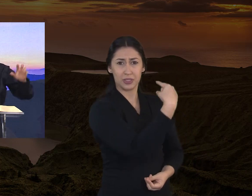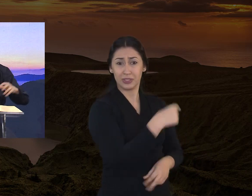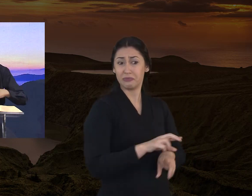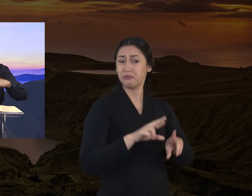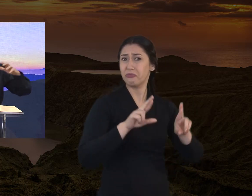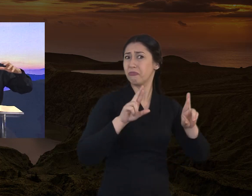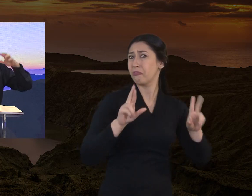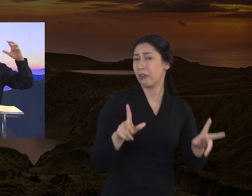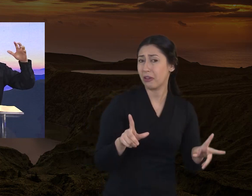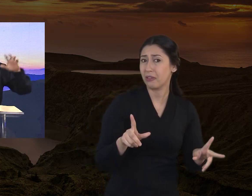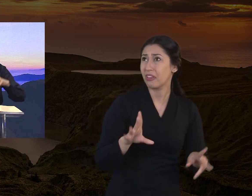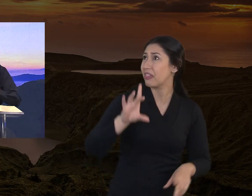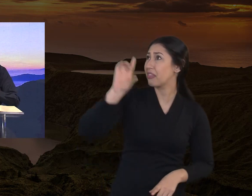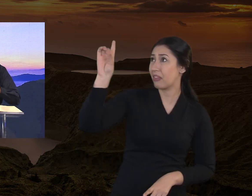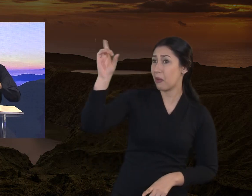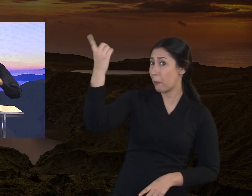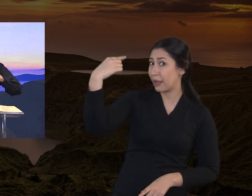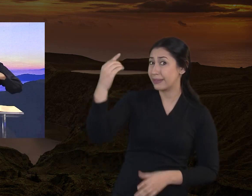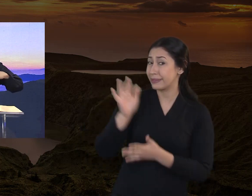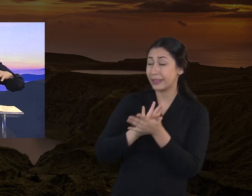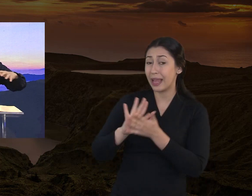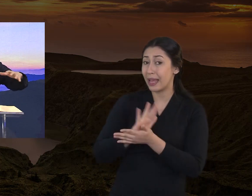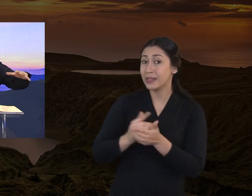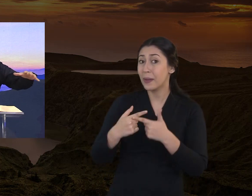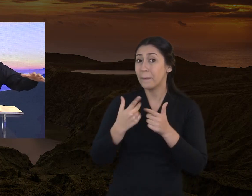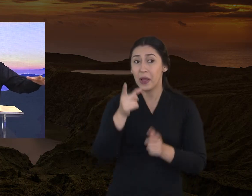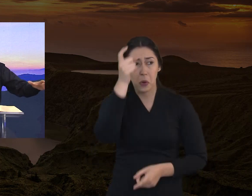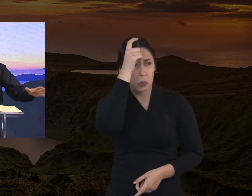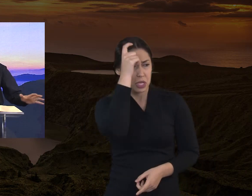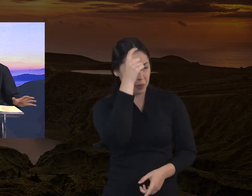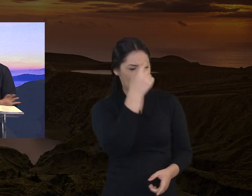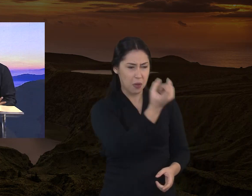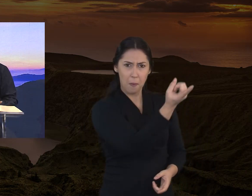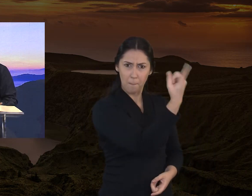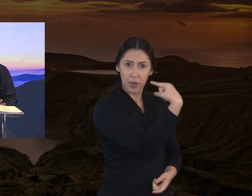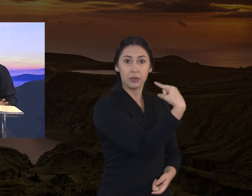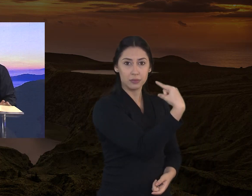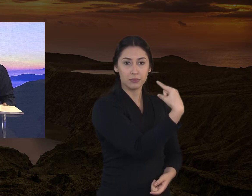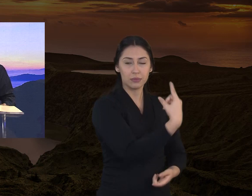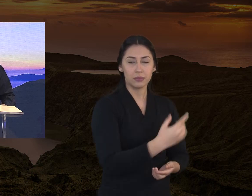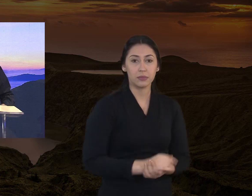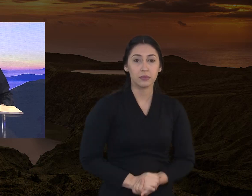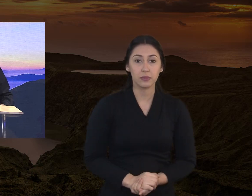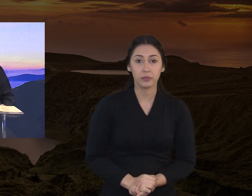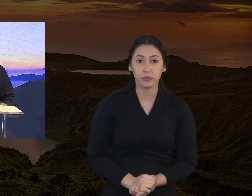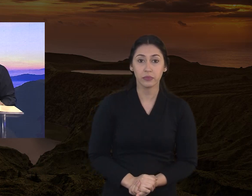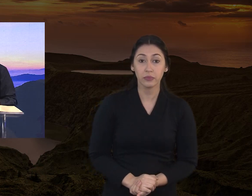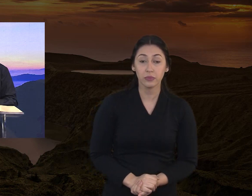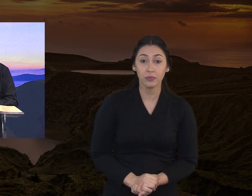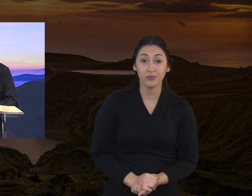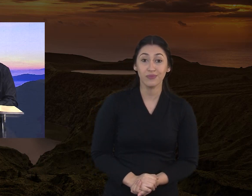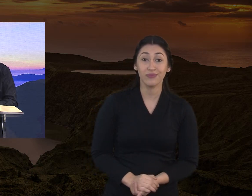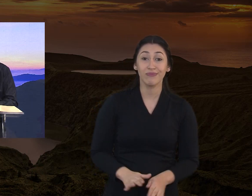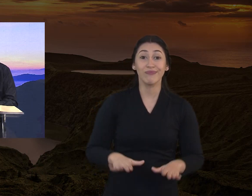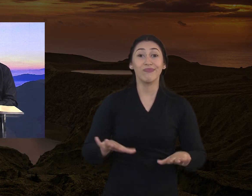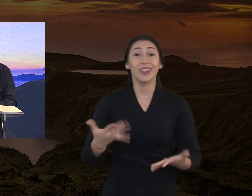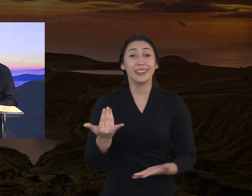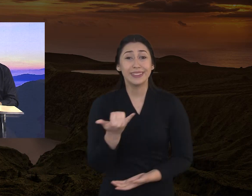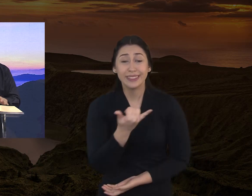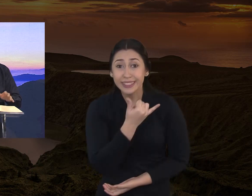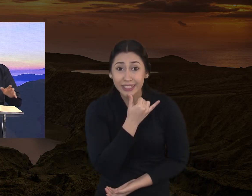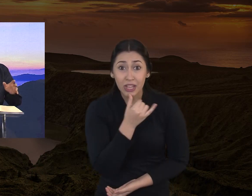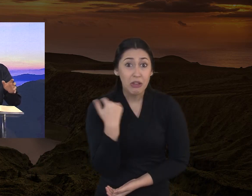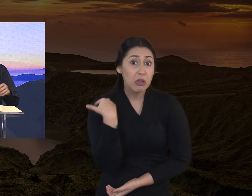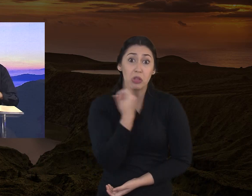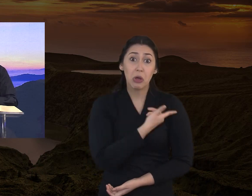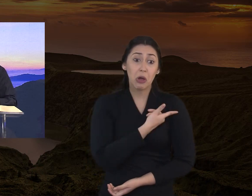de Deus, nem a autoridade de Cristo, mas a autoridade das trevas, né? E, infelizmente, nós